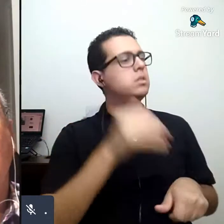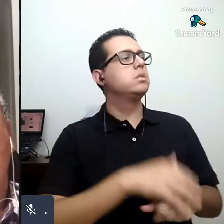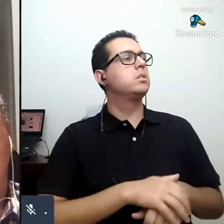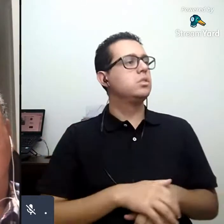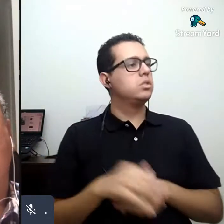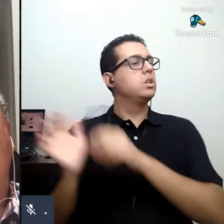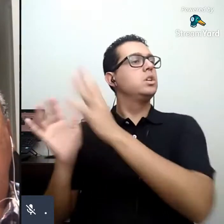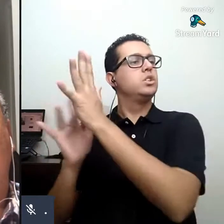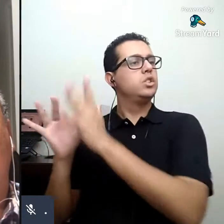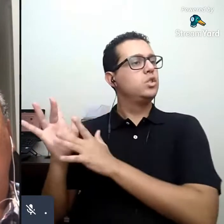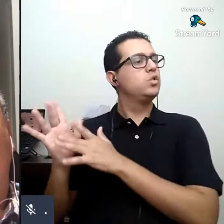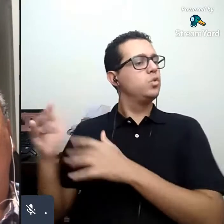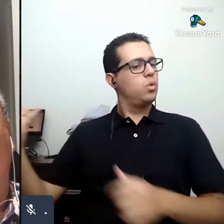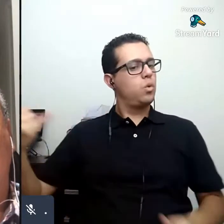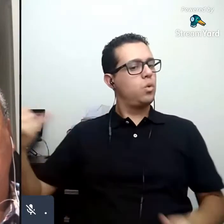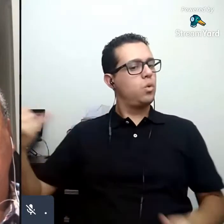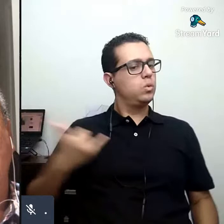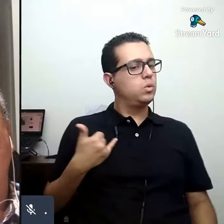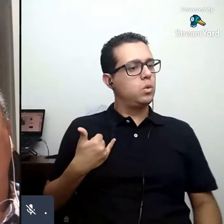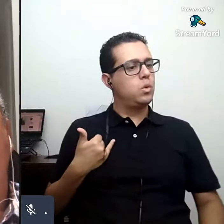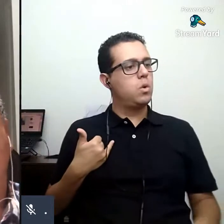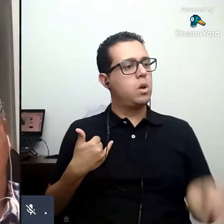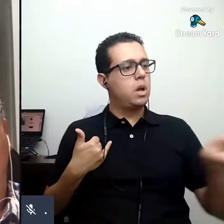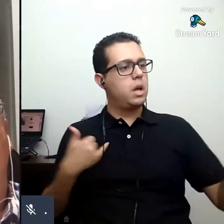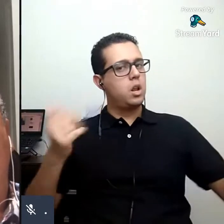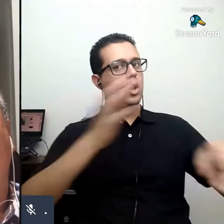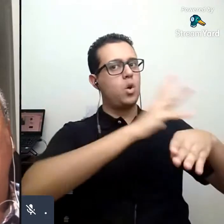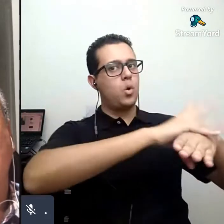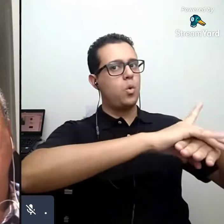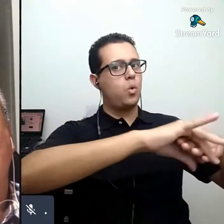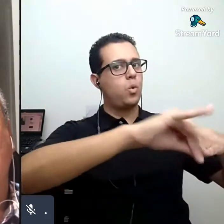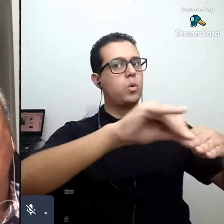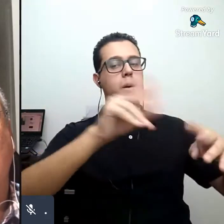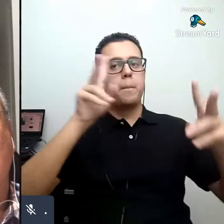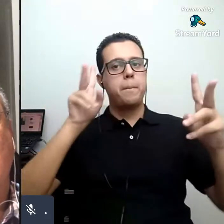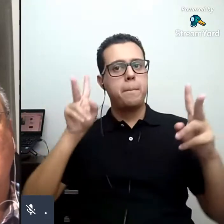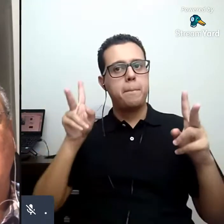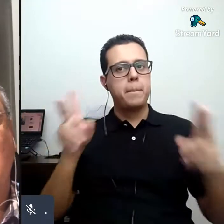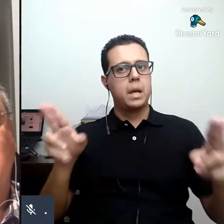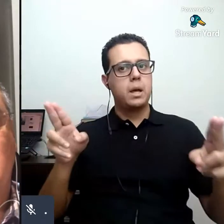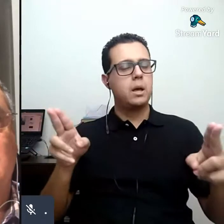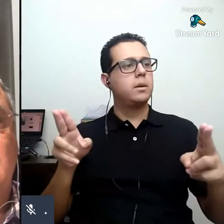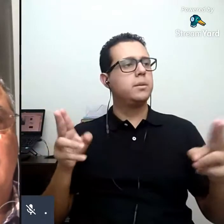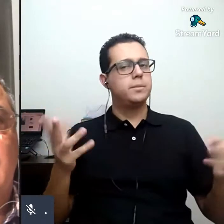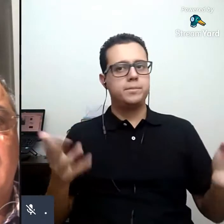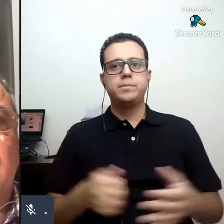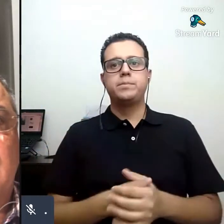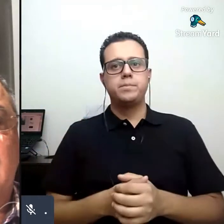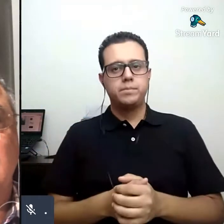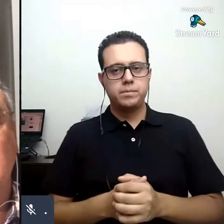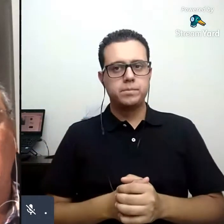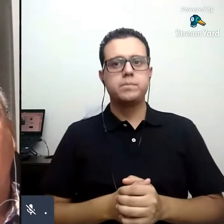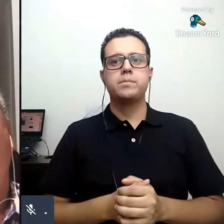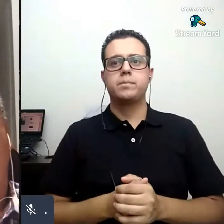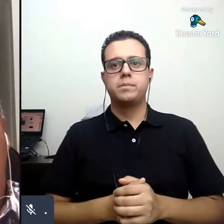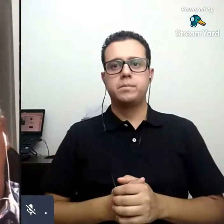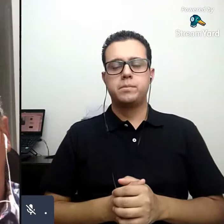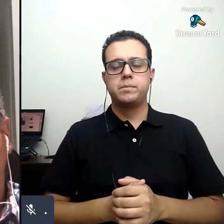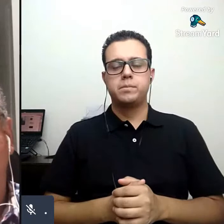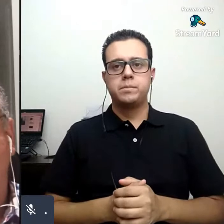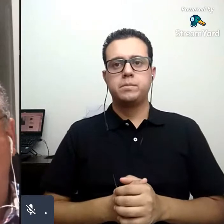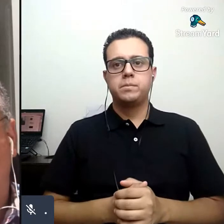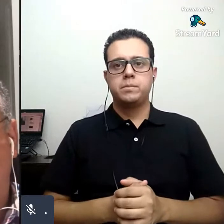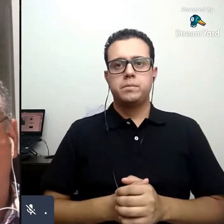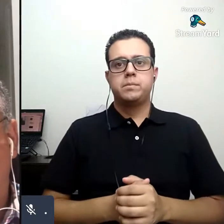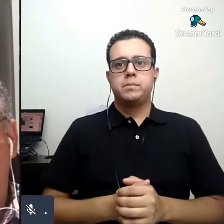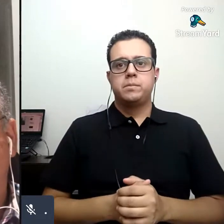Deus, pela ordem, no momento da ordem de Jesus, seu filho é curado. O que